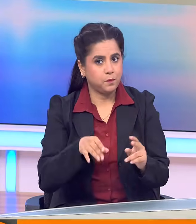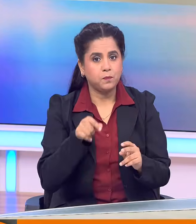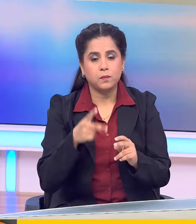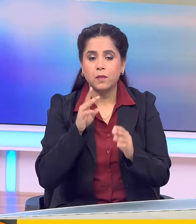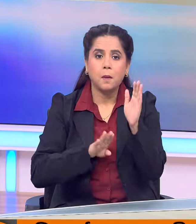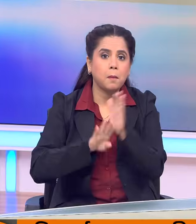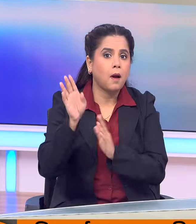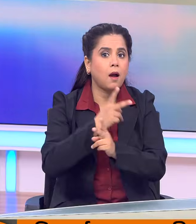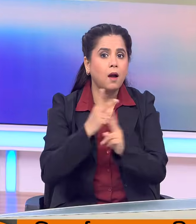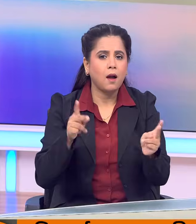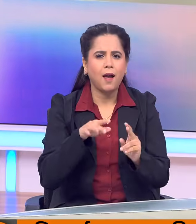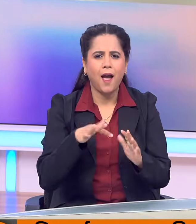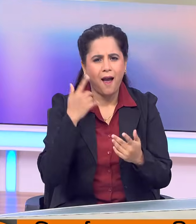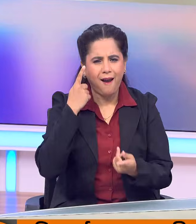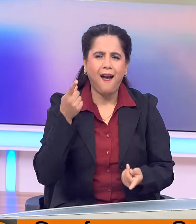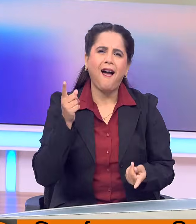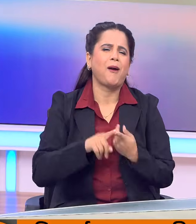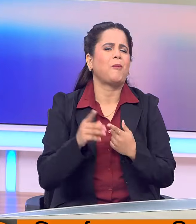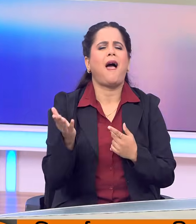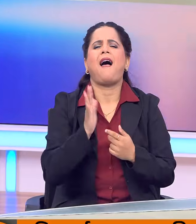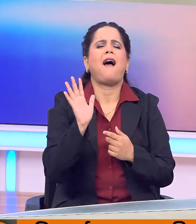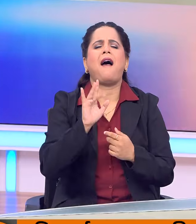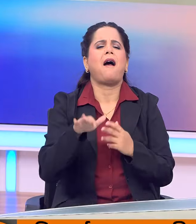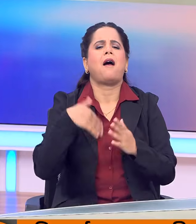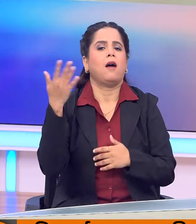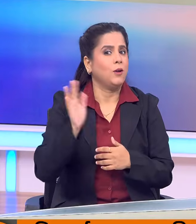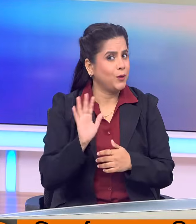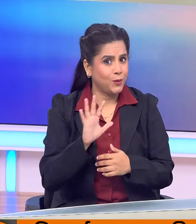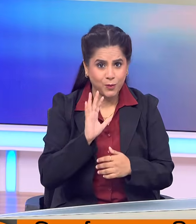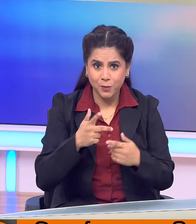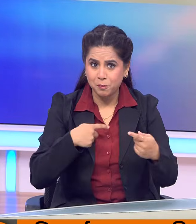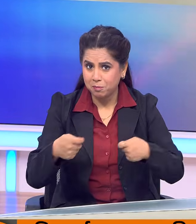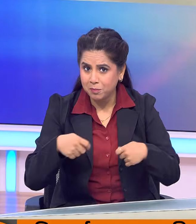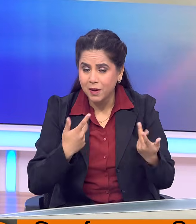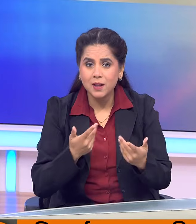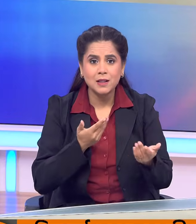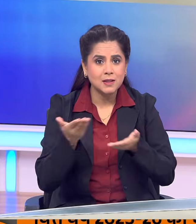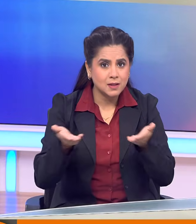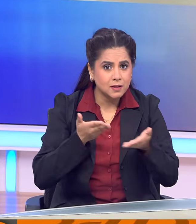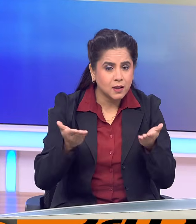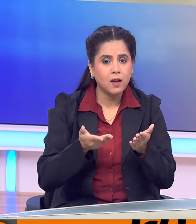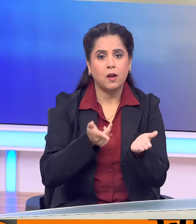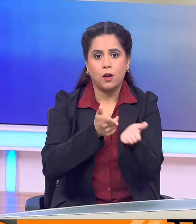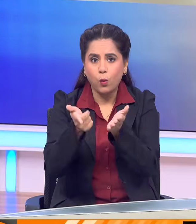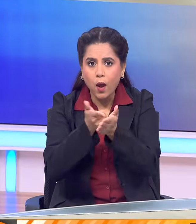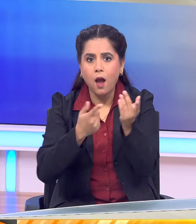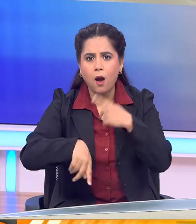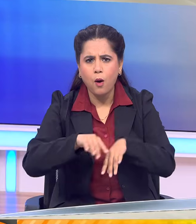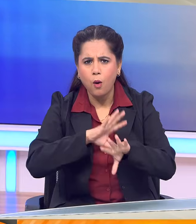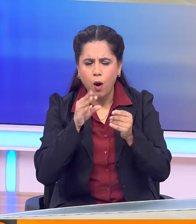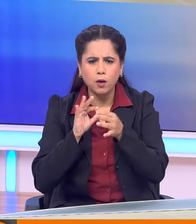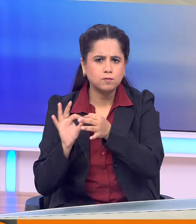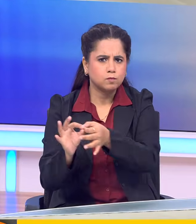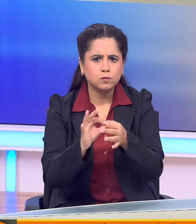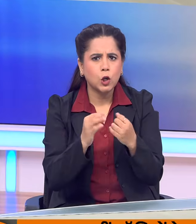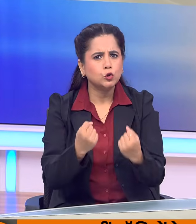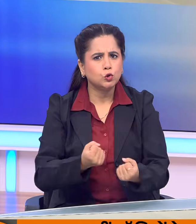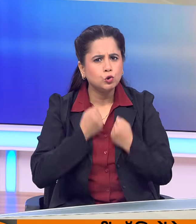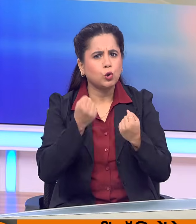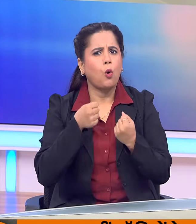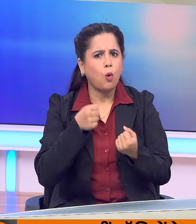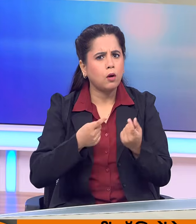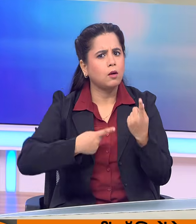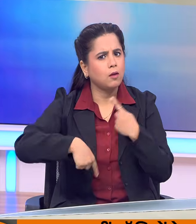वृद्धि कोई संयोग नहीं, बल्कि विनिर्माण, सेवाओं और कृषि सेक्टर की साझा मजबूती का परिणाम